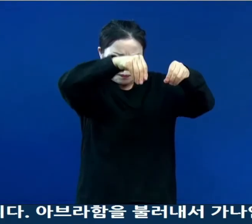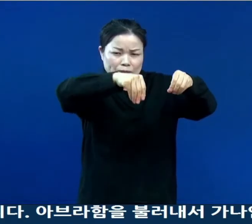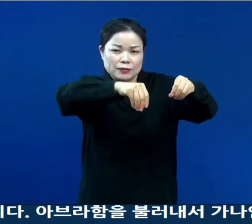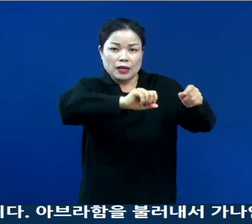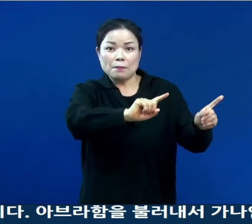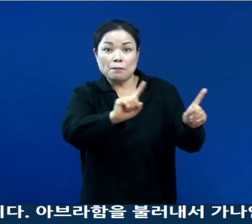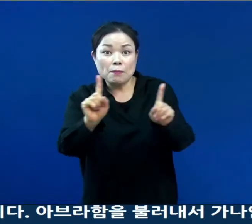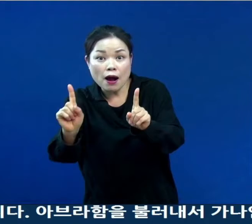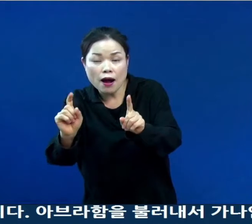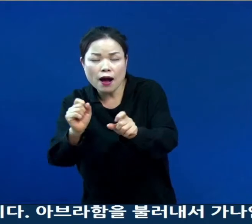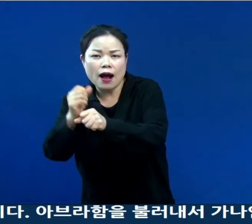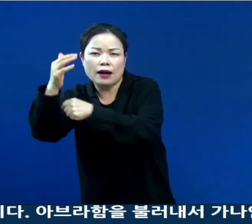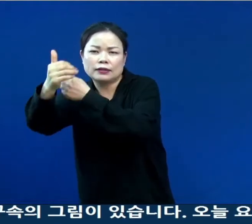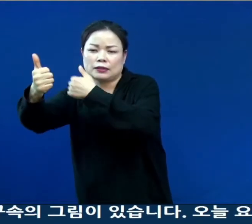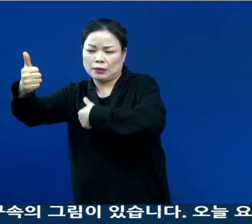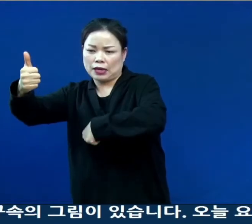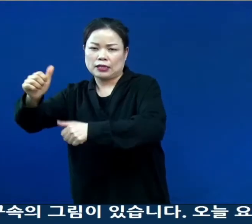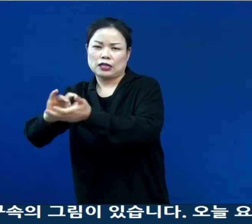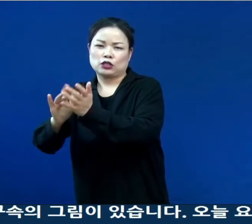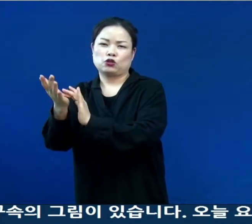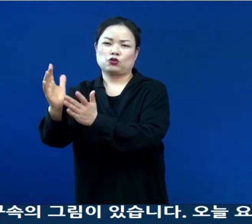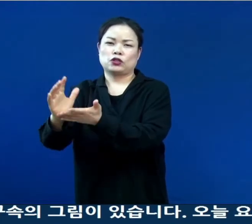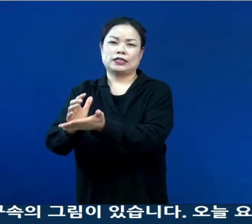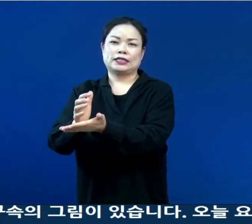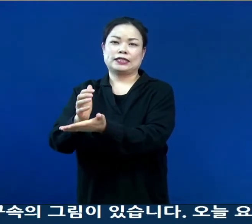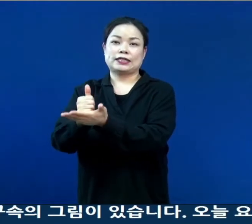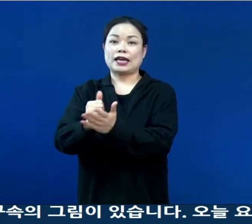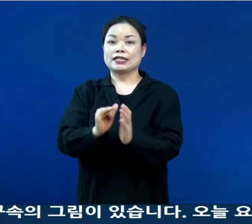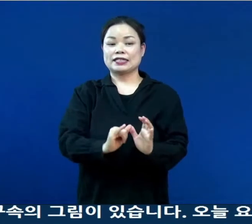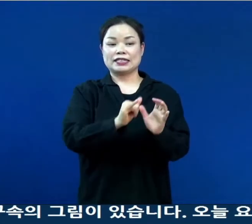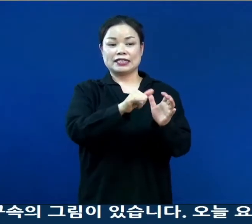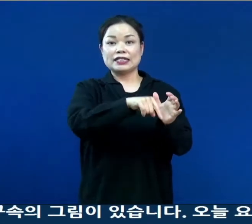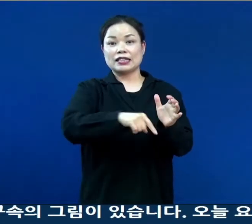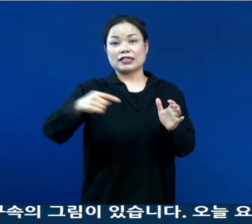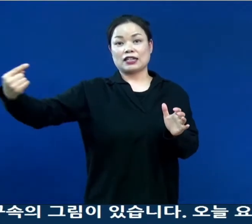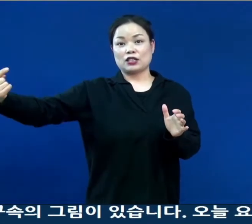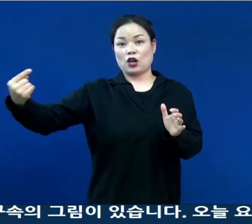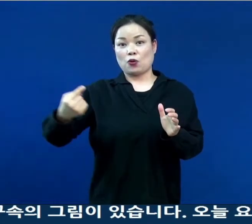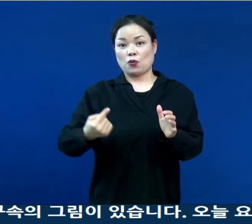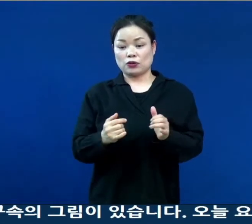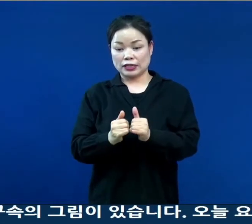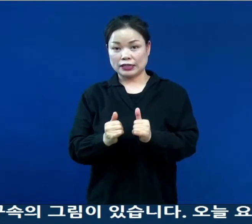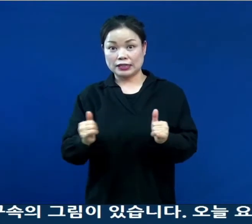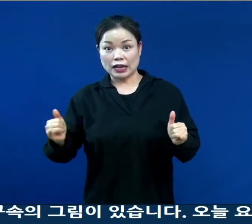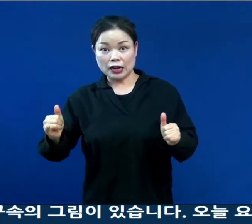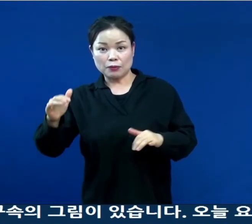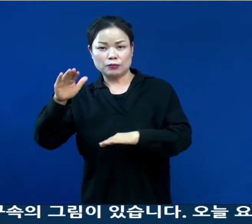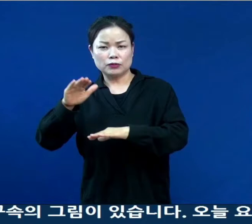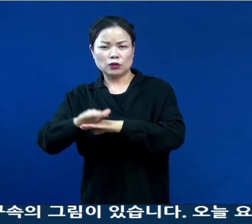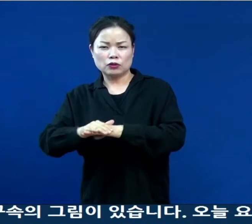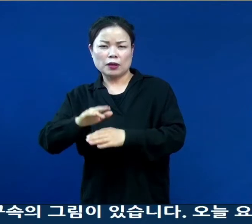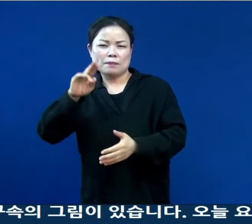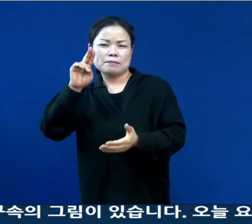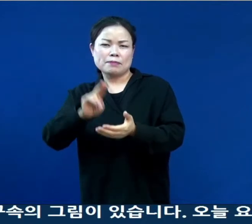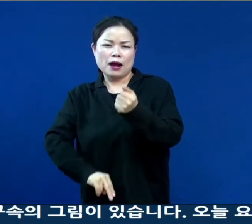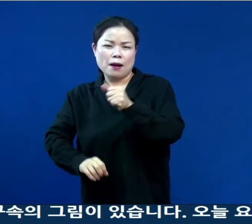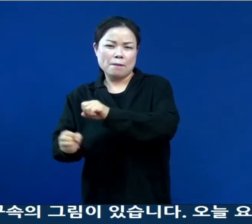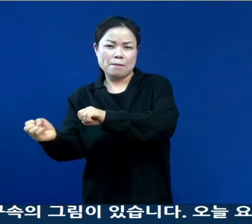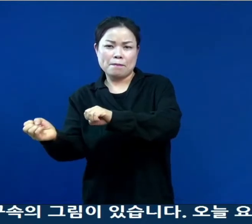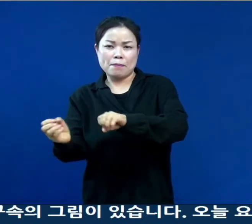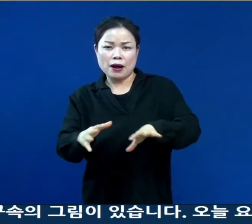이야기는 하나님의 아들이신 예수 그리스도께서 이 세상에 오셔서 사람들의 손에 의해 팔려